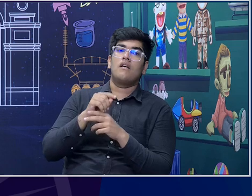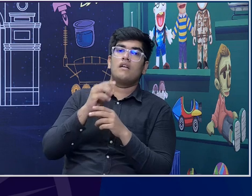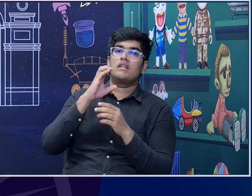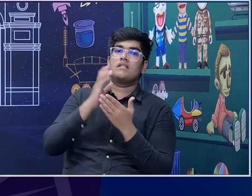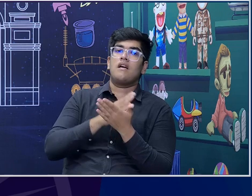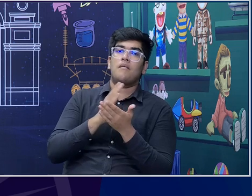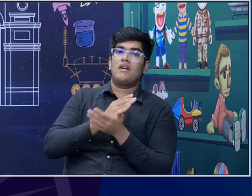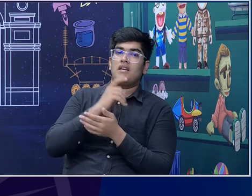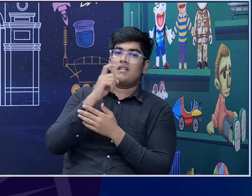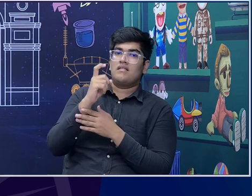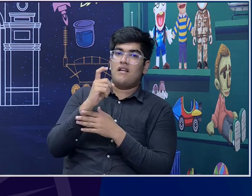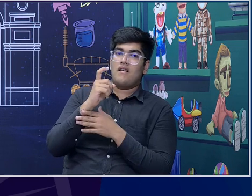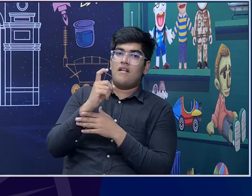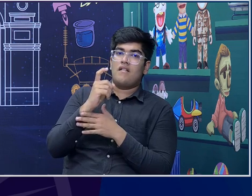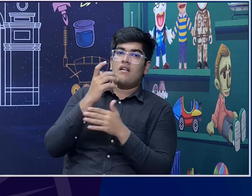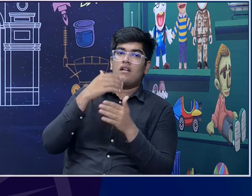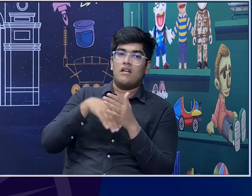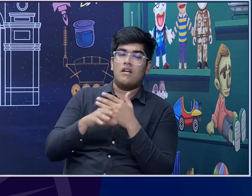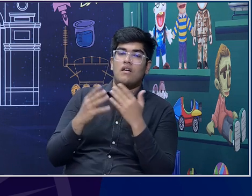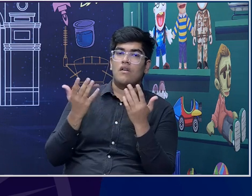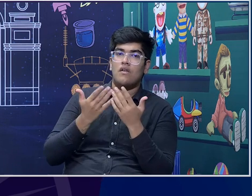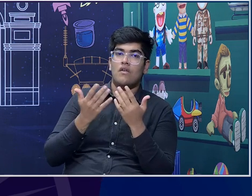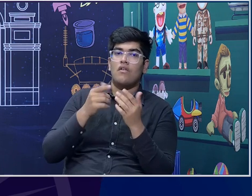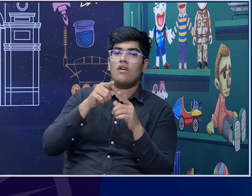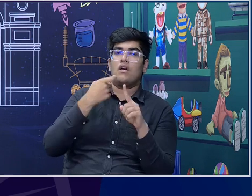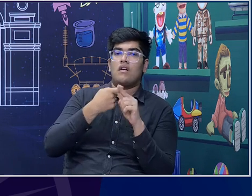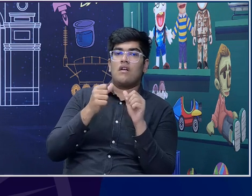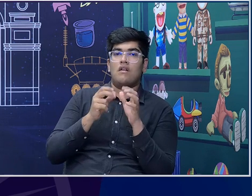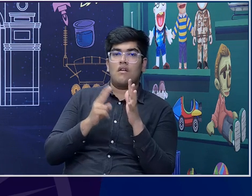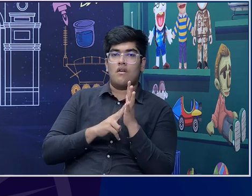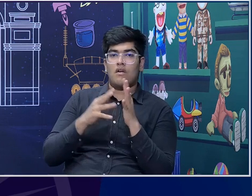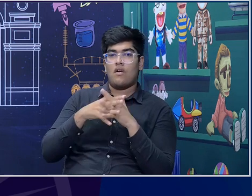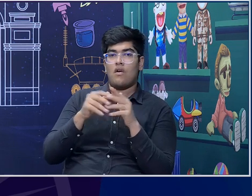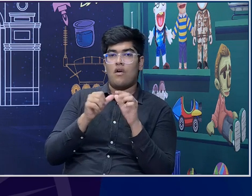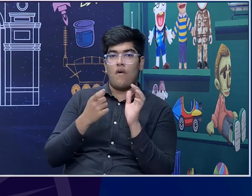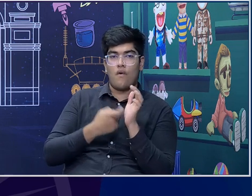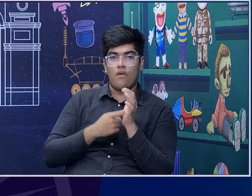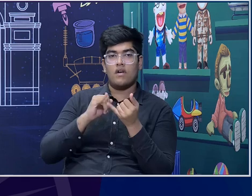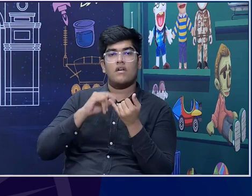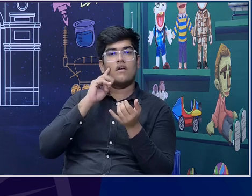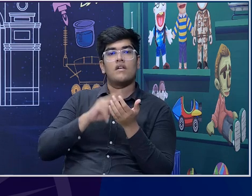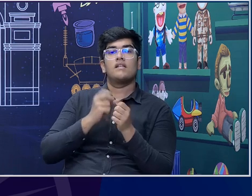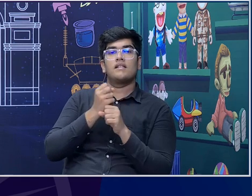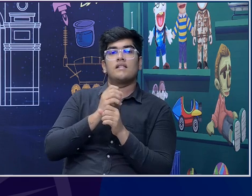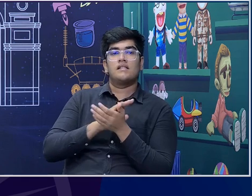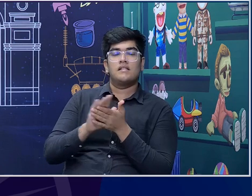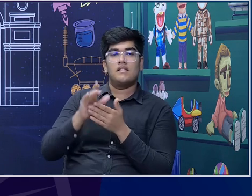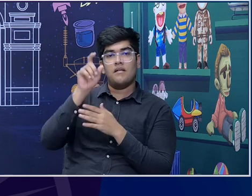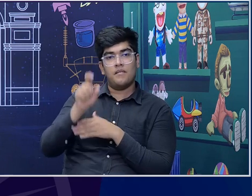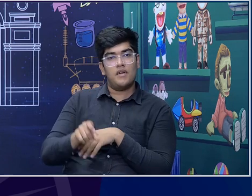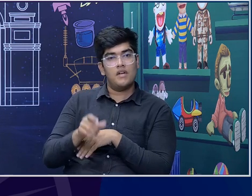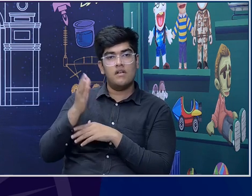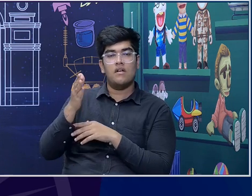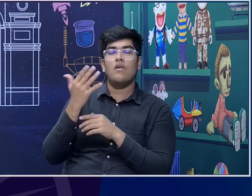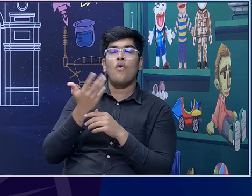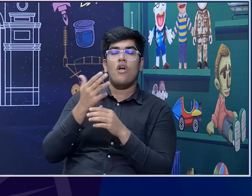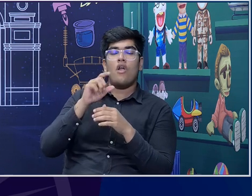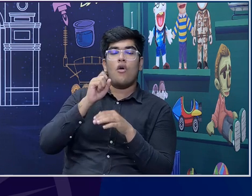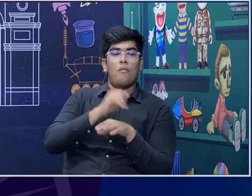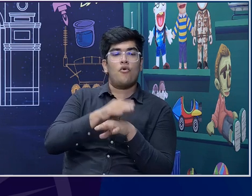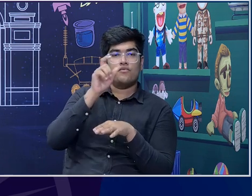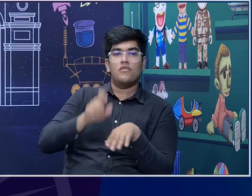डाक्ये की कहान का आपने पूरा बताया कमर सिंग जी की बारे में बताया और हमें डाकी के बारें पता चला डाक क्या होते हैं